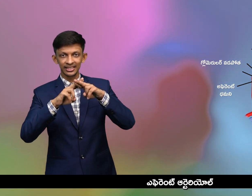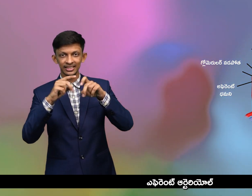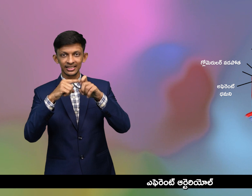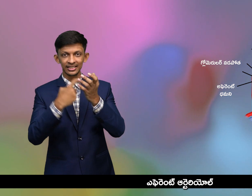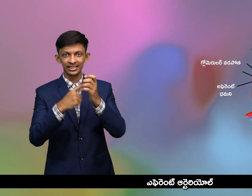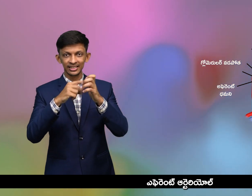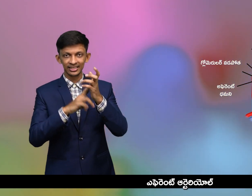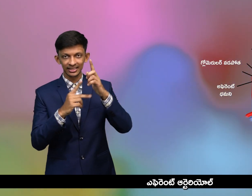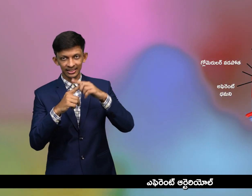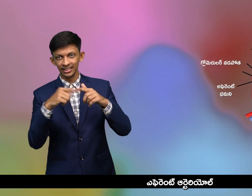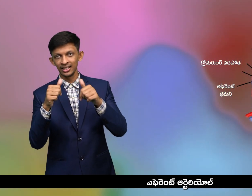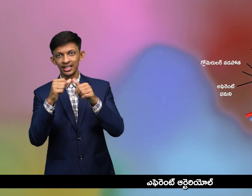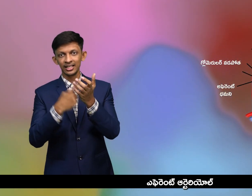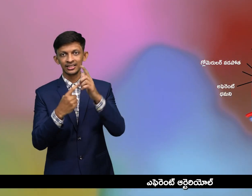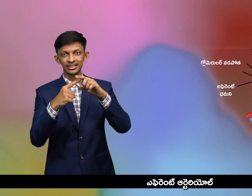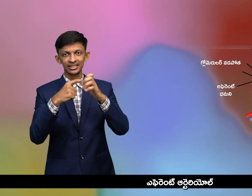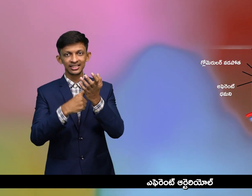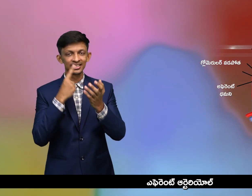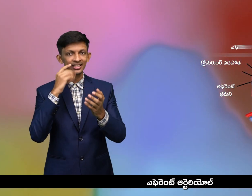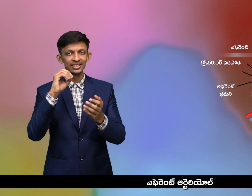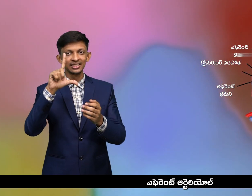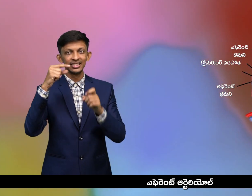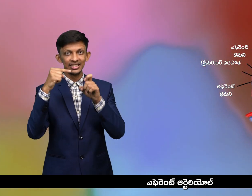ఎఫెరెంట్ ఆర్టెరియోల్, efferent arteriole,